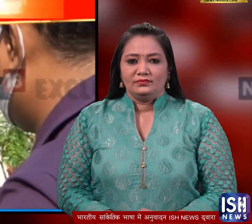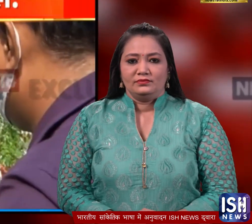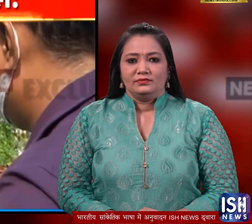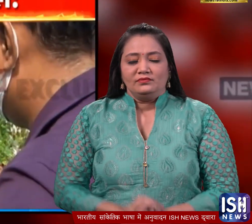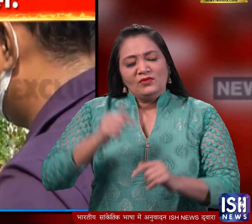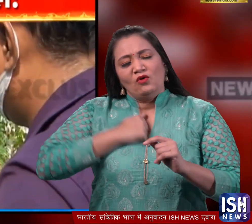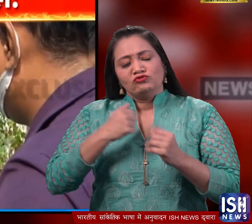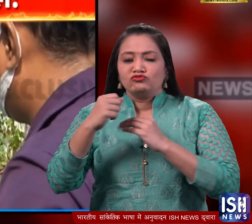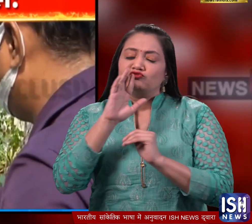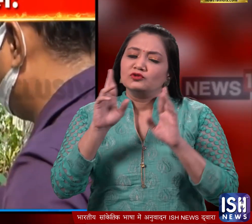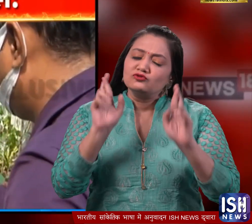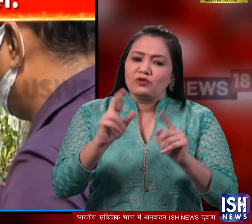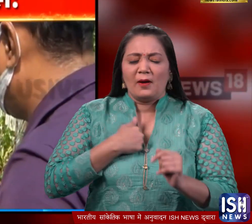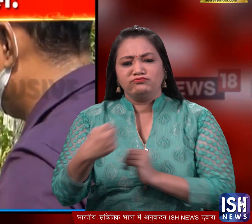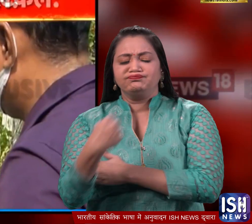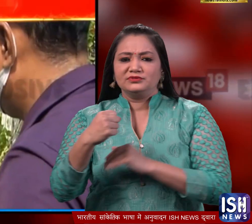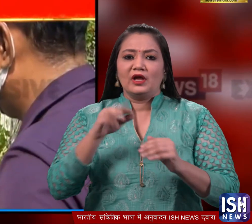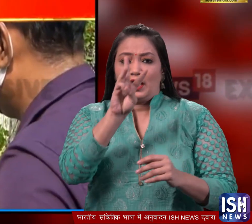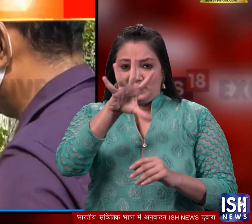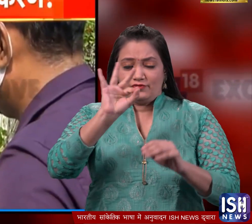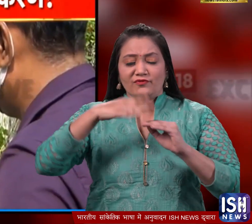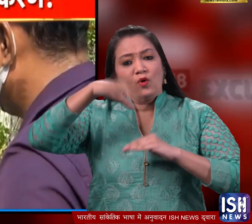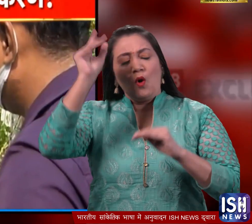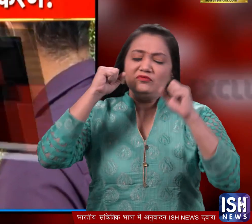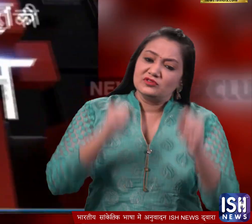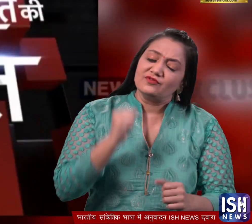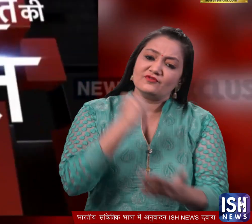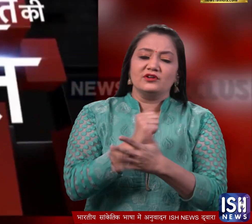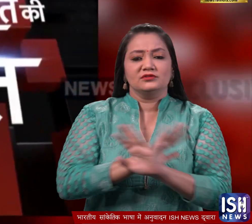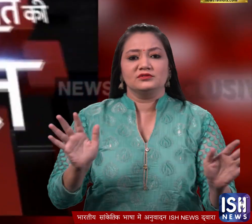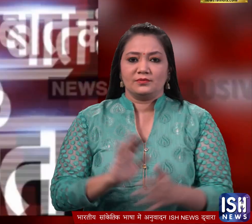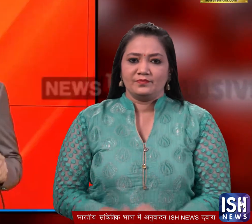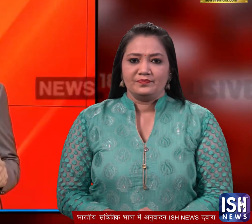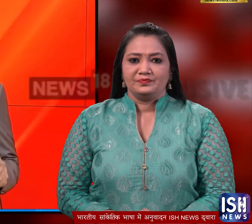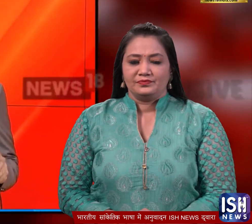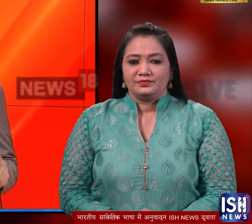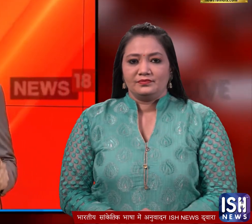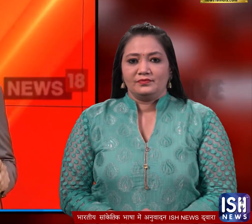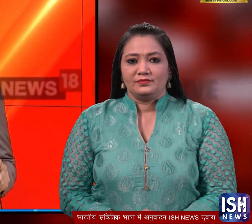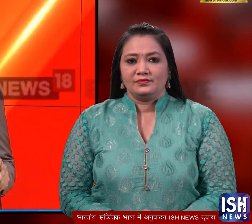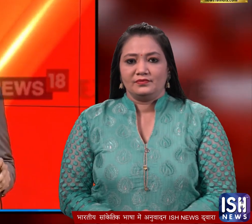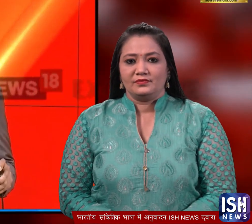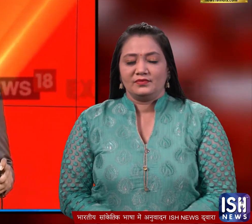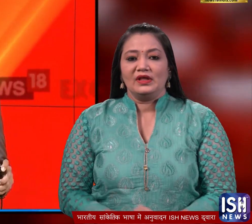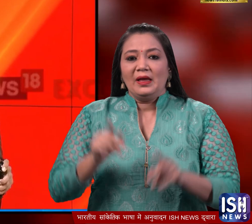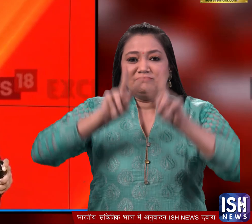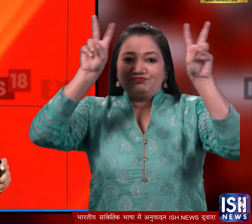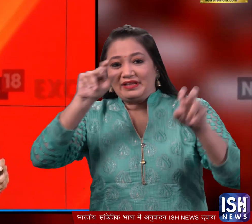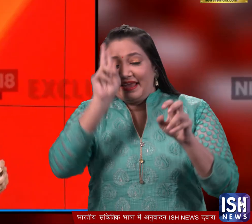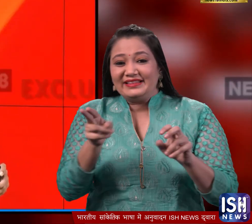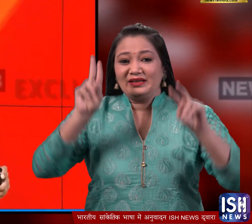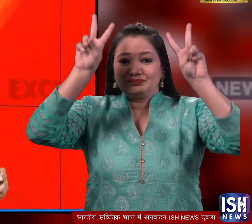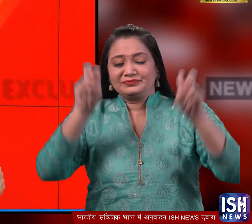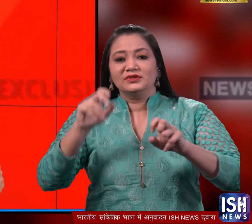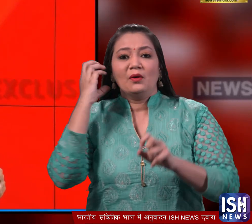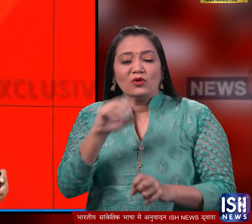हम लोग बहुमत की सरकार बना रहे हैं, हम लोग 350 से ज्यादा हम लोग सीटें ले आ रहे हैं। आम के आम गुठलियों के दाम वाली कहावत को